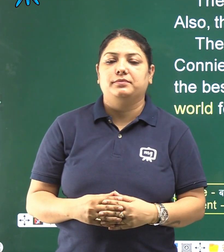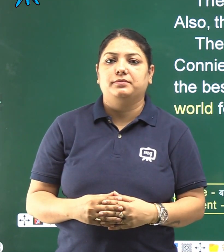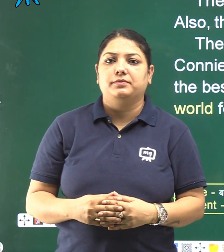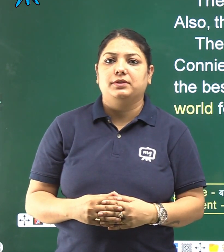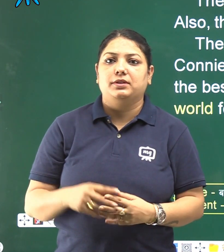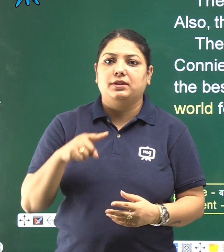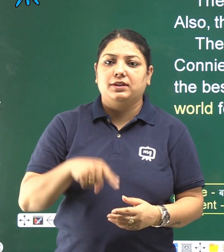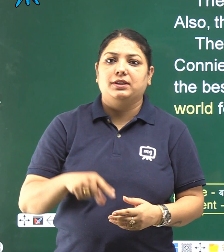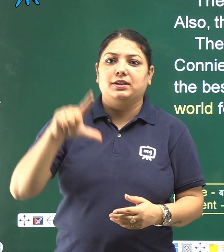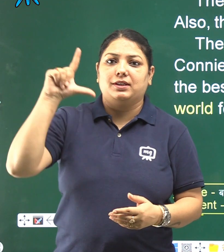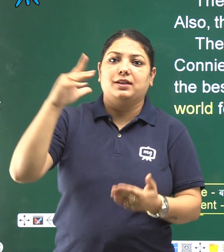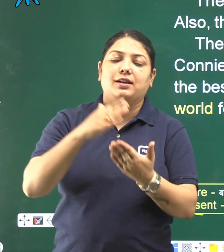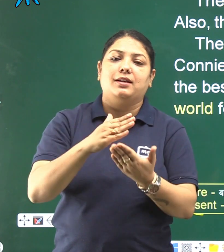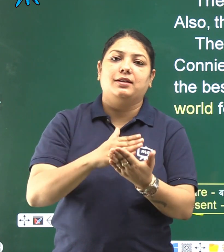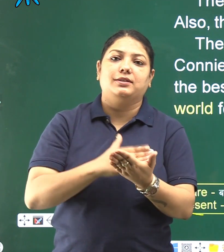यह पत्र